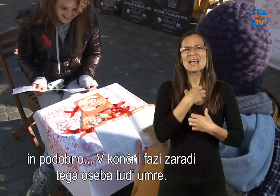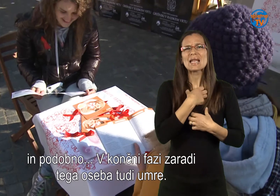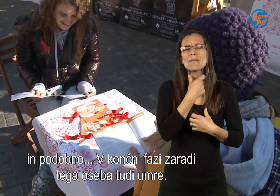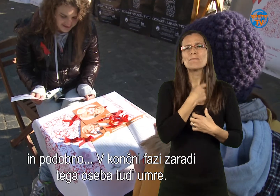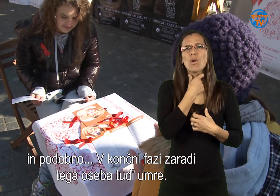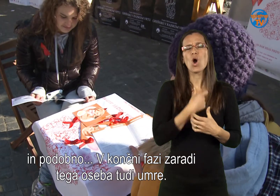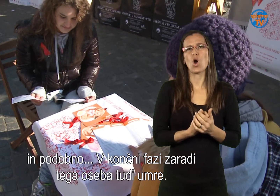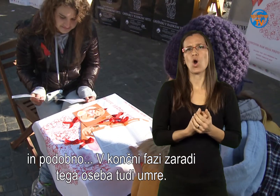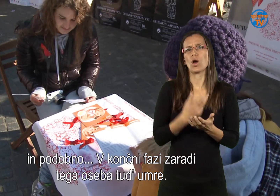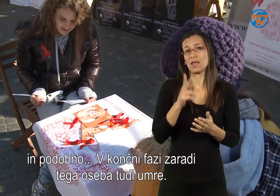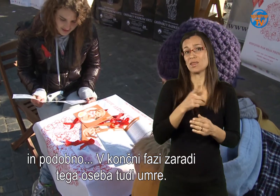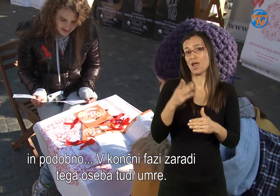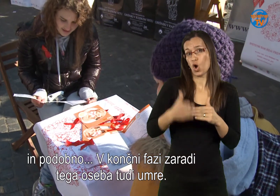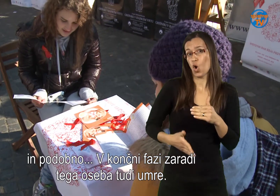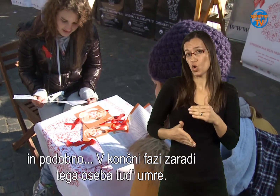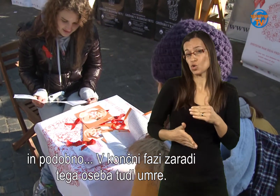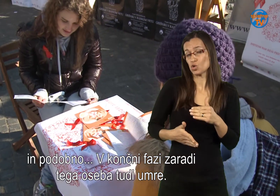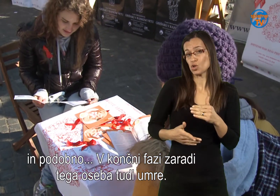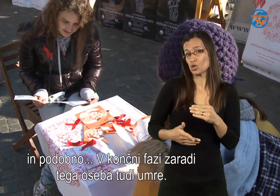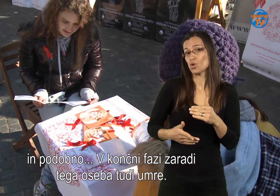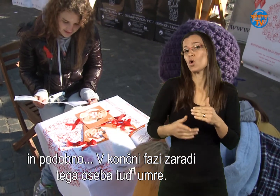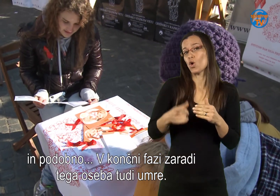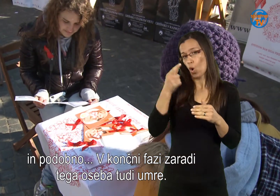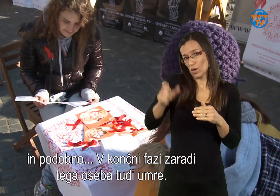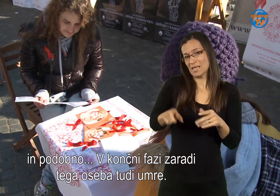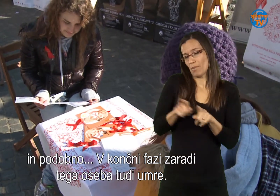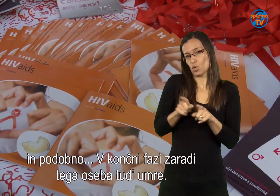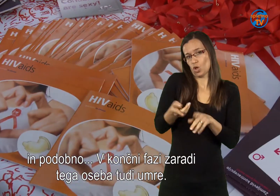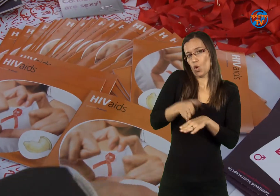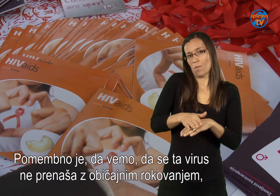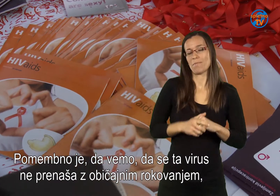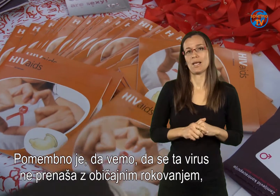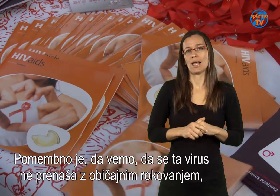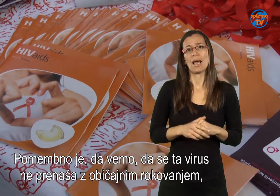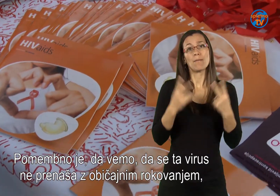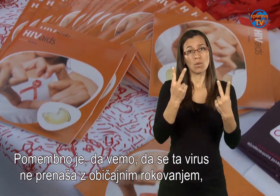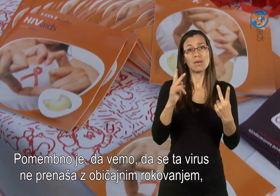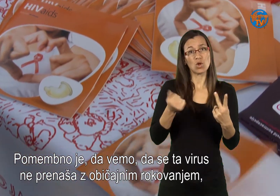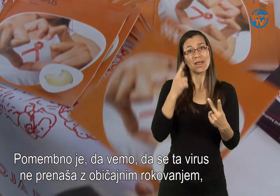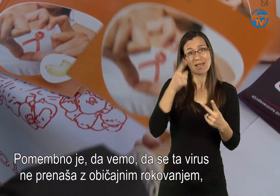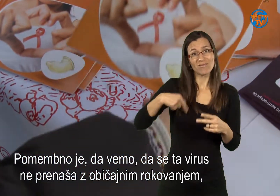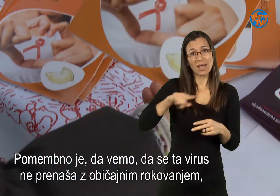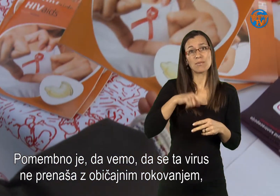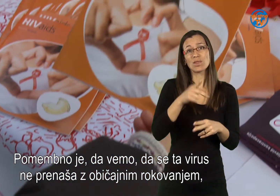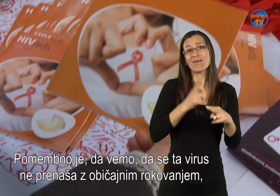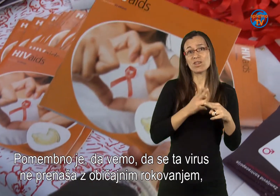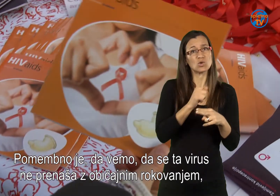končni fazi, pač v terminalnem stadiju, oseba zaradi tega tudi umre. Pomembno je, da vemo, da se v bistvu ta virus ne